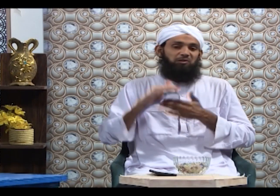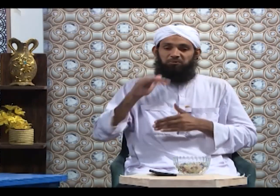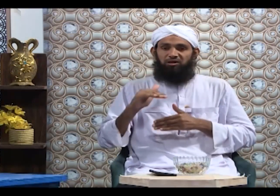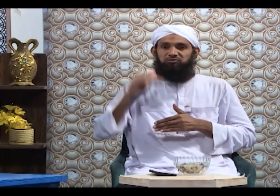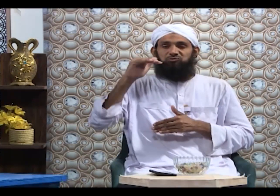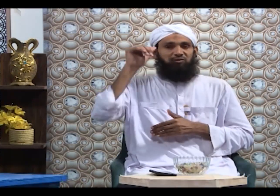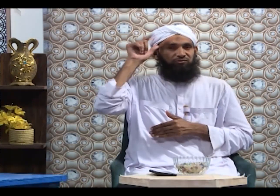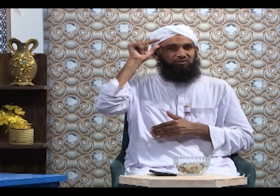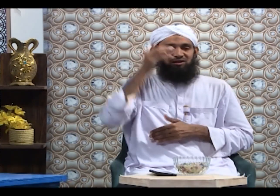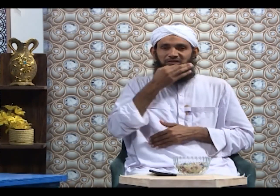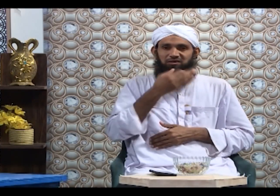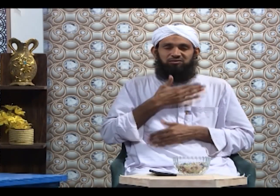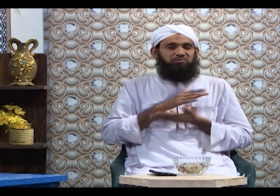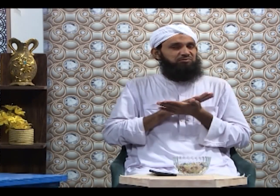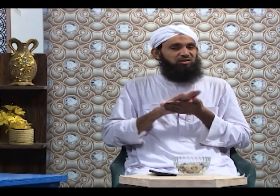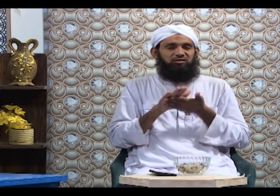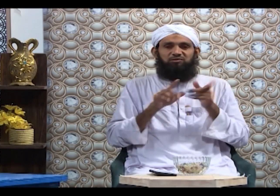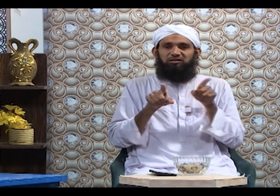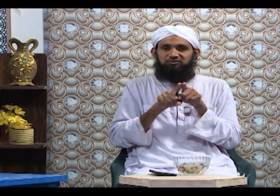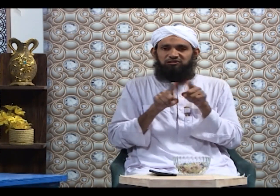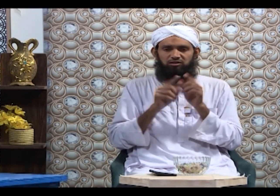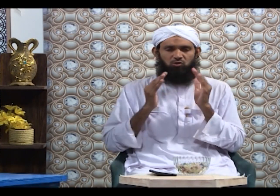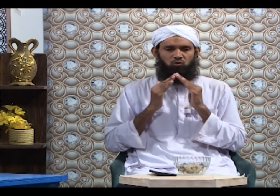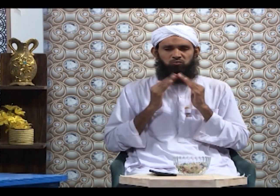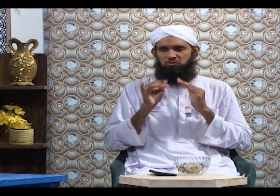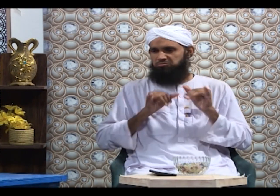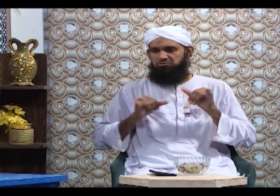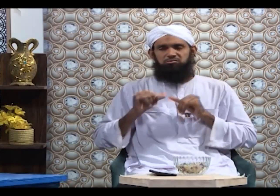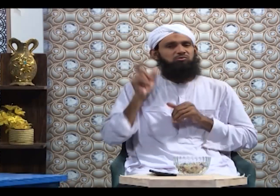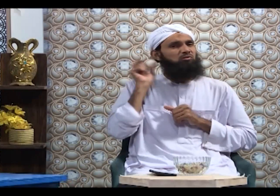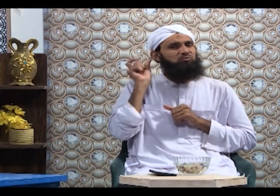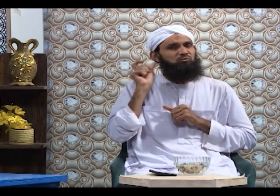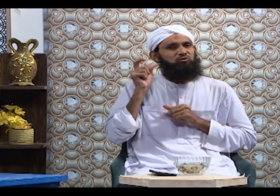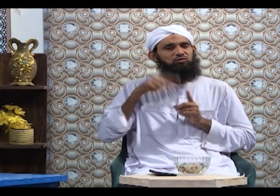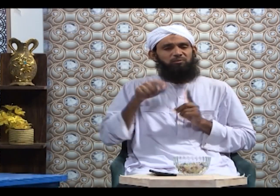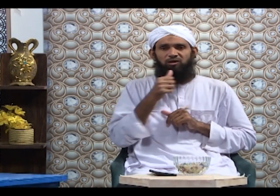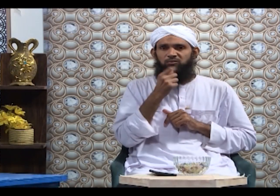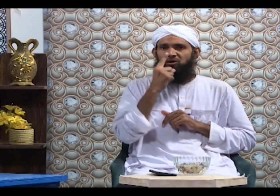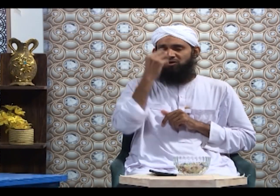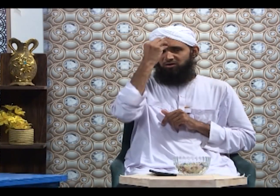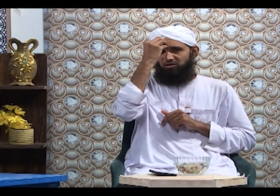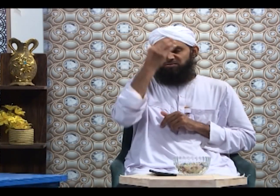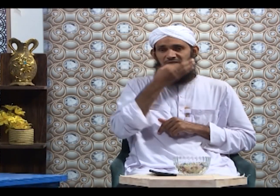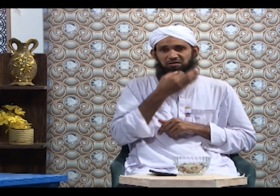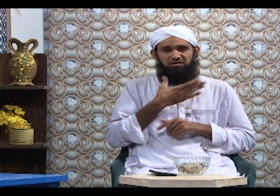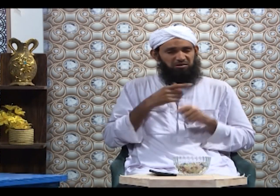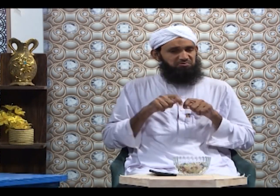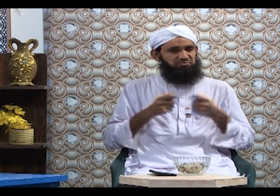ختم ہو چکا ہے، رشتہ داروں، ہمسایوں، عام مسلمانوں، حتیٰ کہ ماں باپ کے حقوق بھی پامال ہو رہے۔